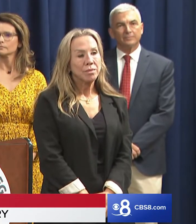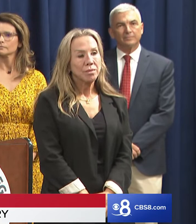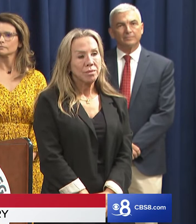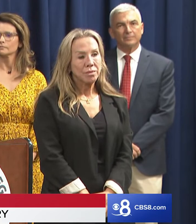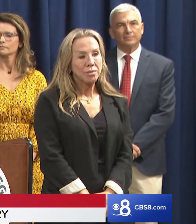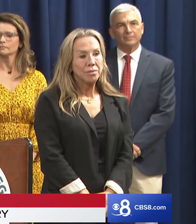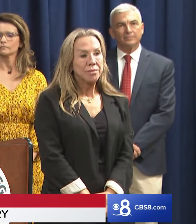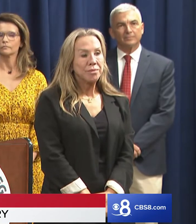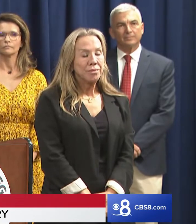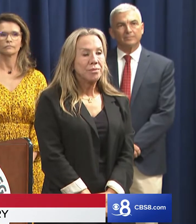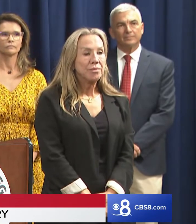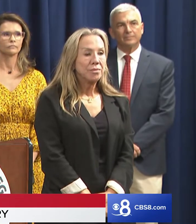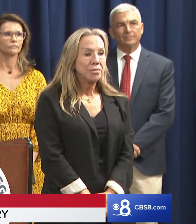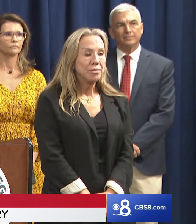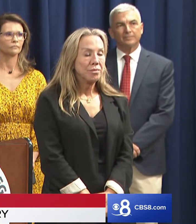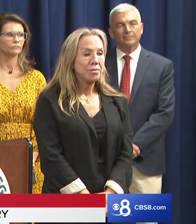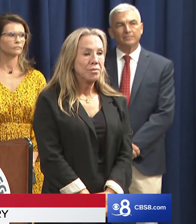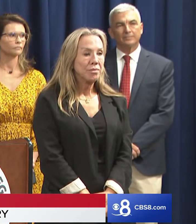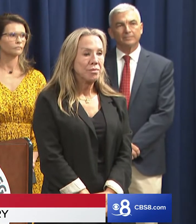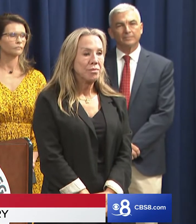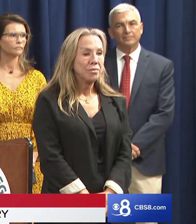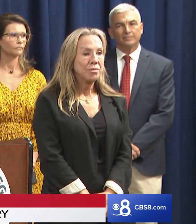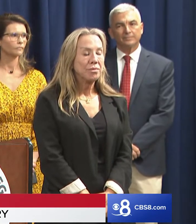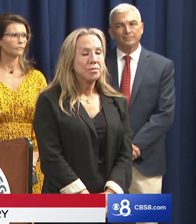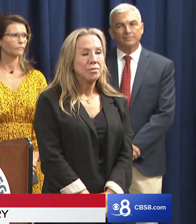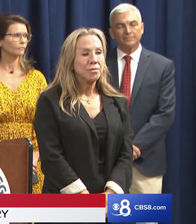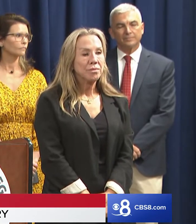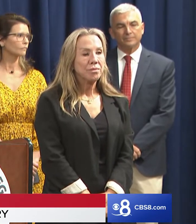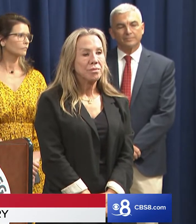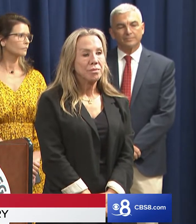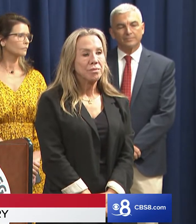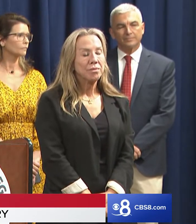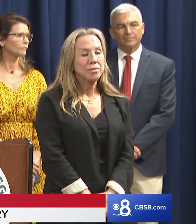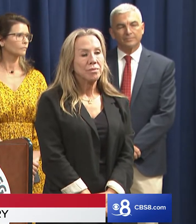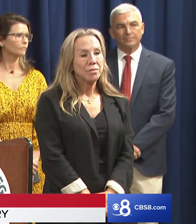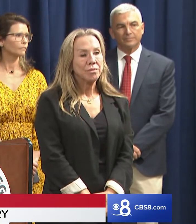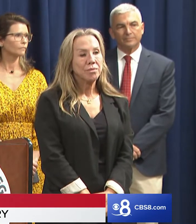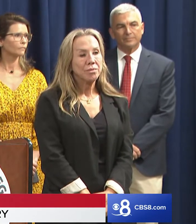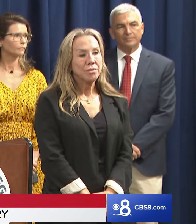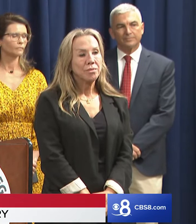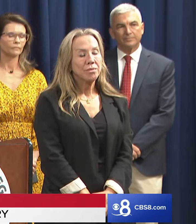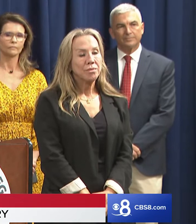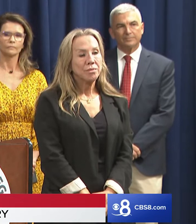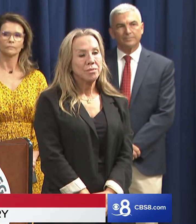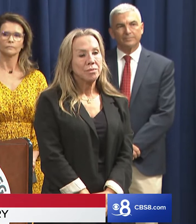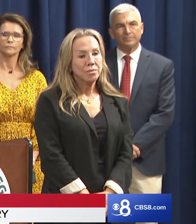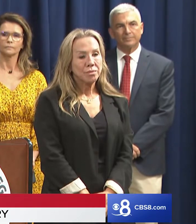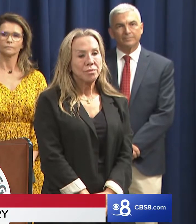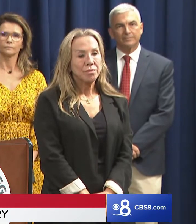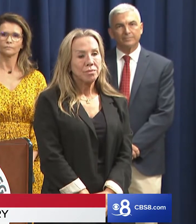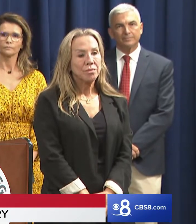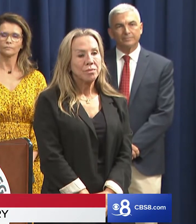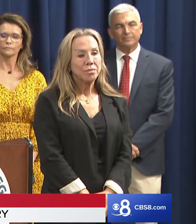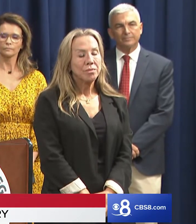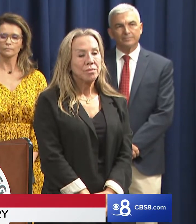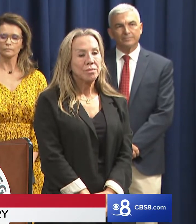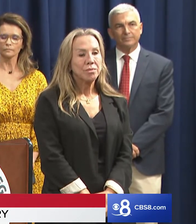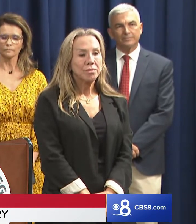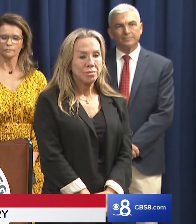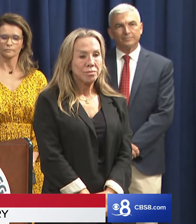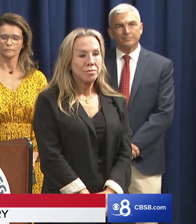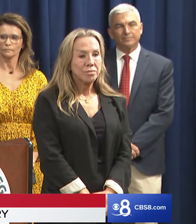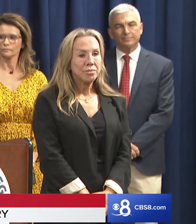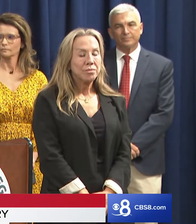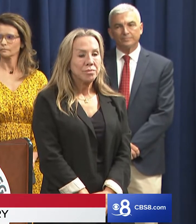que para lavarse los dientes, para cualquier cosa de tomar agua, por favor, es importante hervir el agua por lo